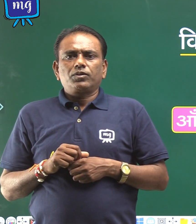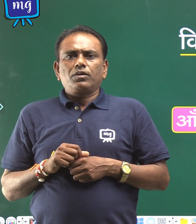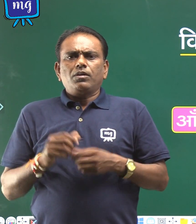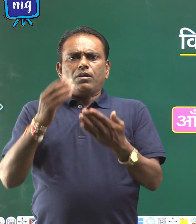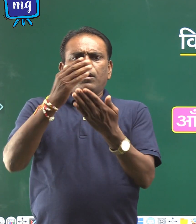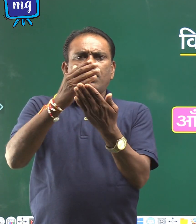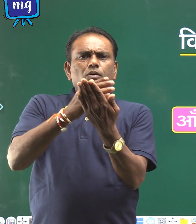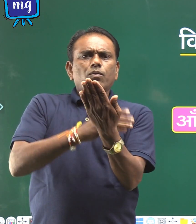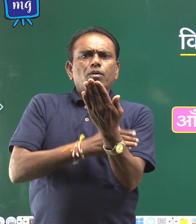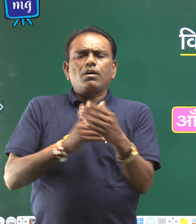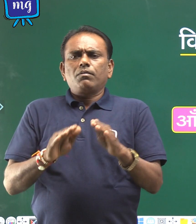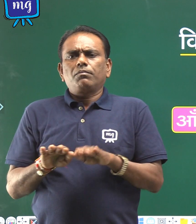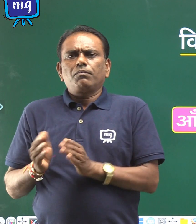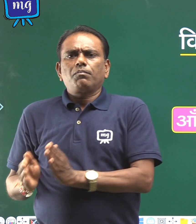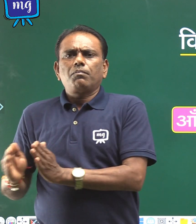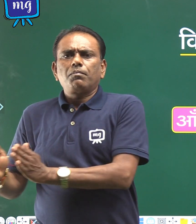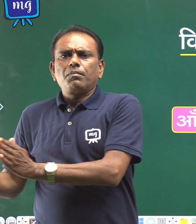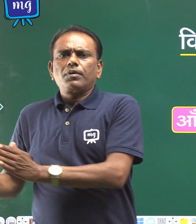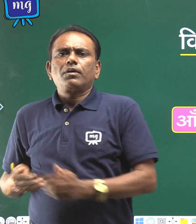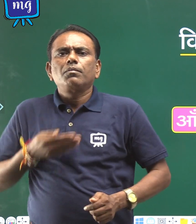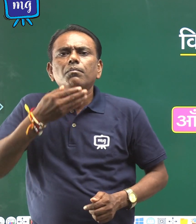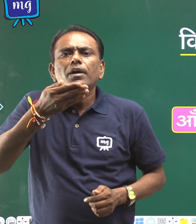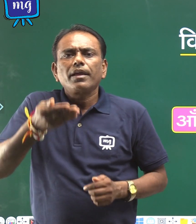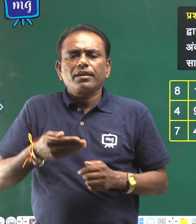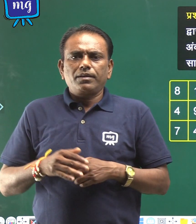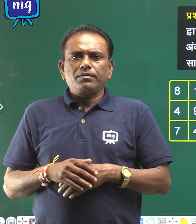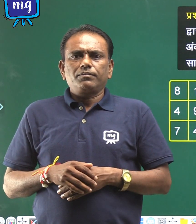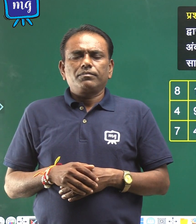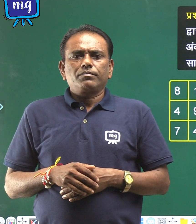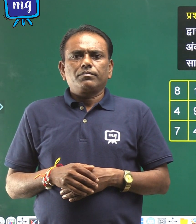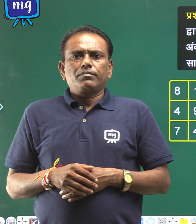आंकड़ों का प्रबंधन सिखाएंगे।